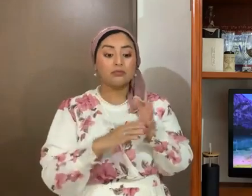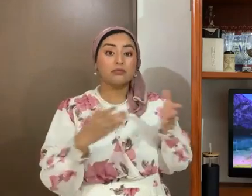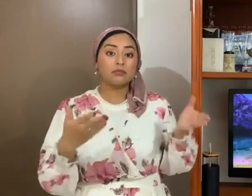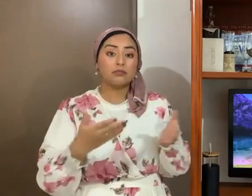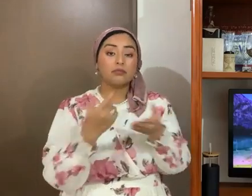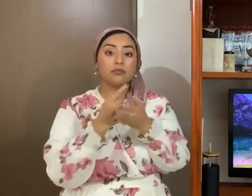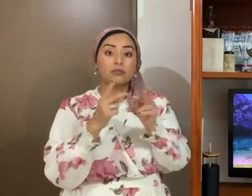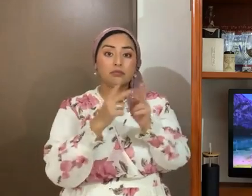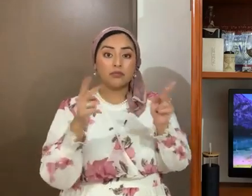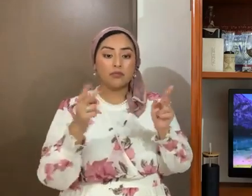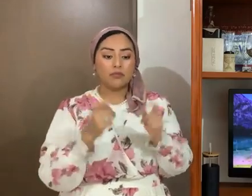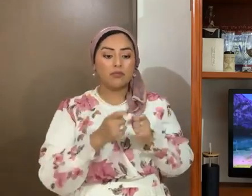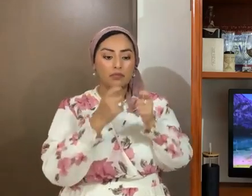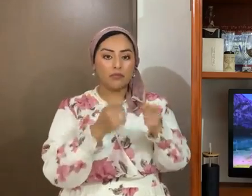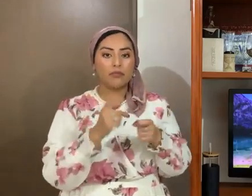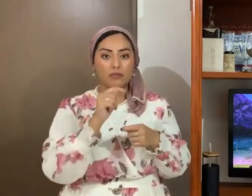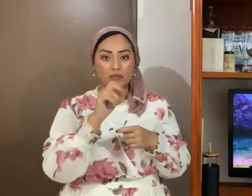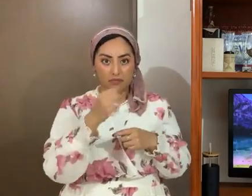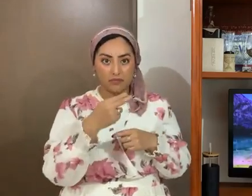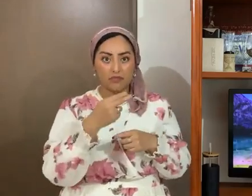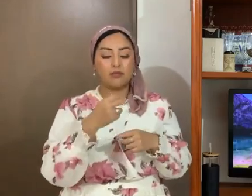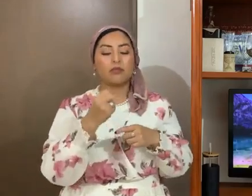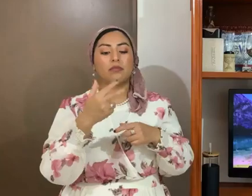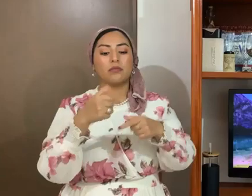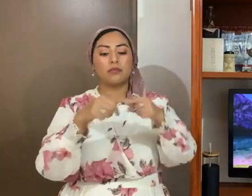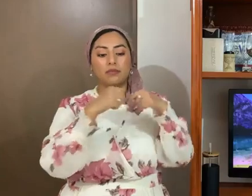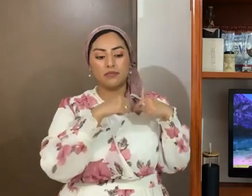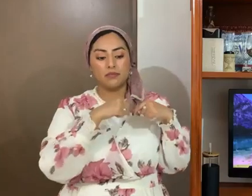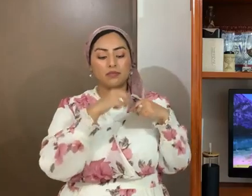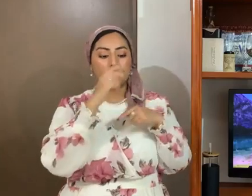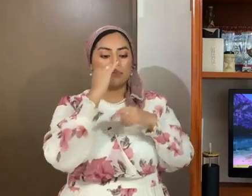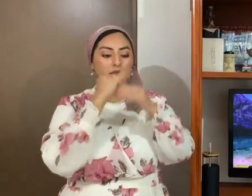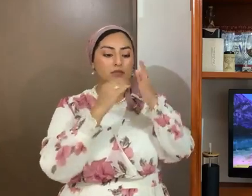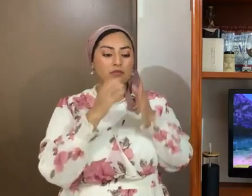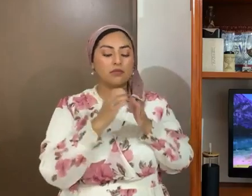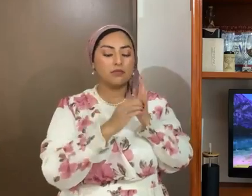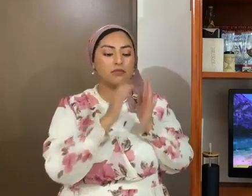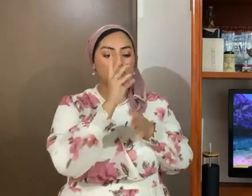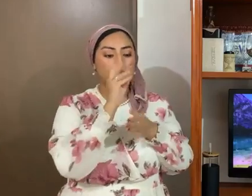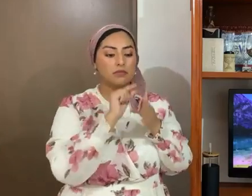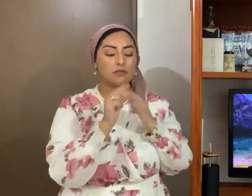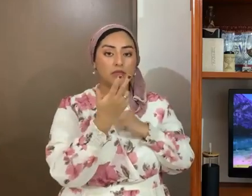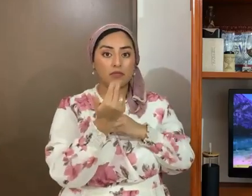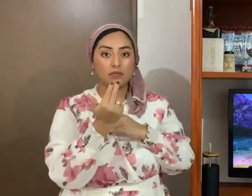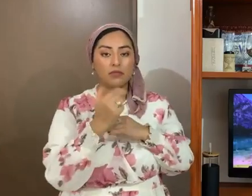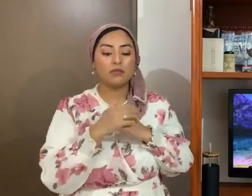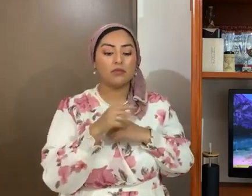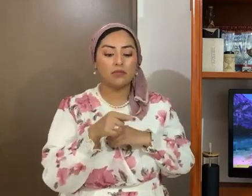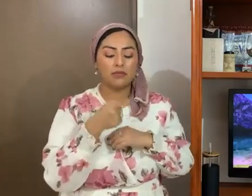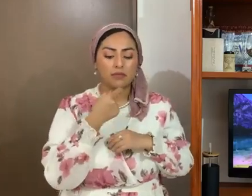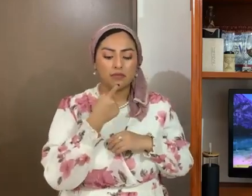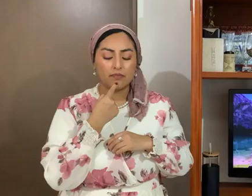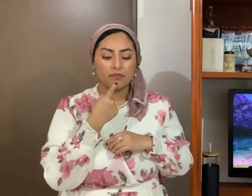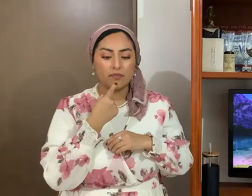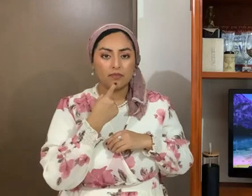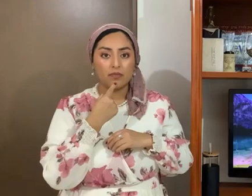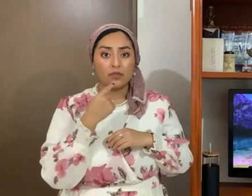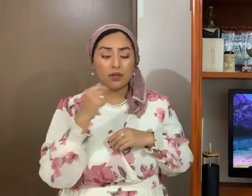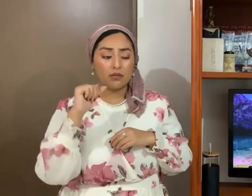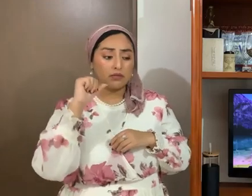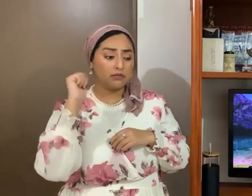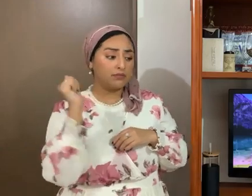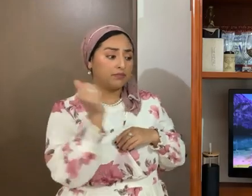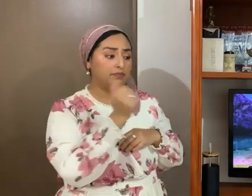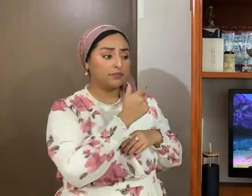esta parashá se dio la Torah. Y ahora vamos a regresar a Isaías 6:13. Y entonces dice aquí que aunque